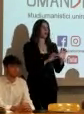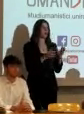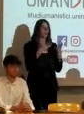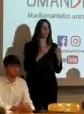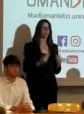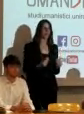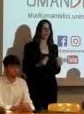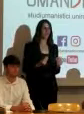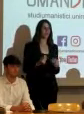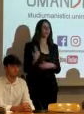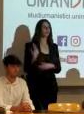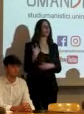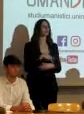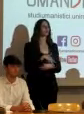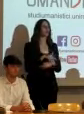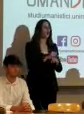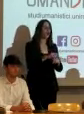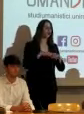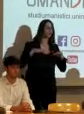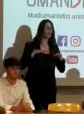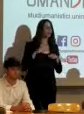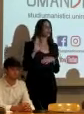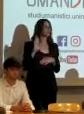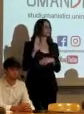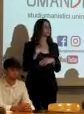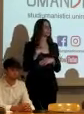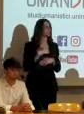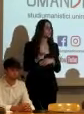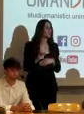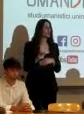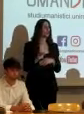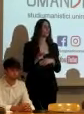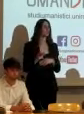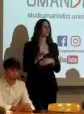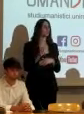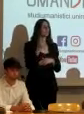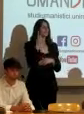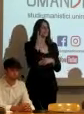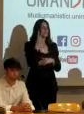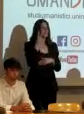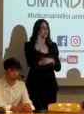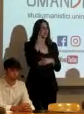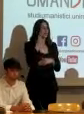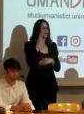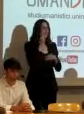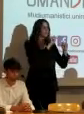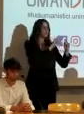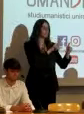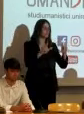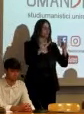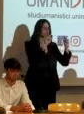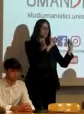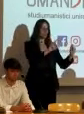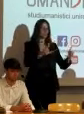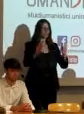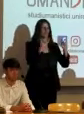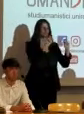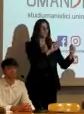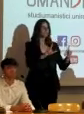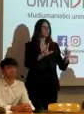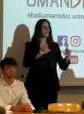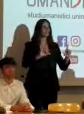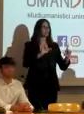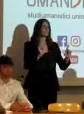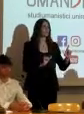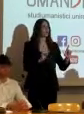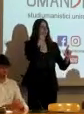immagini ci condizionano quotidianamente, ci orientano verso scelte che talvolta compiamo anche in modo completamente